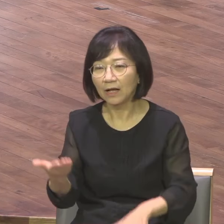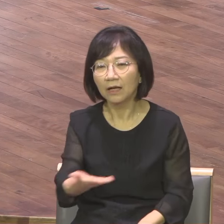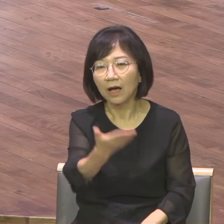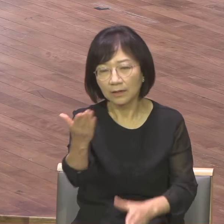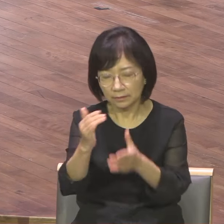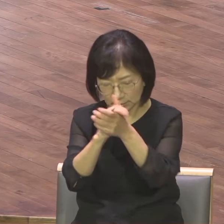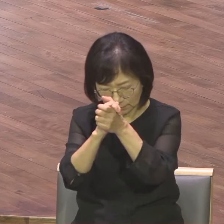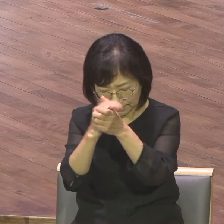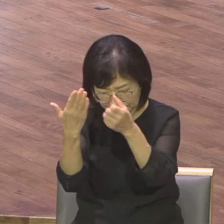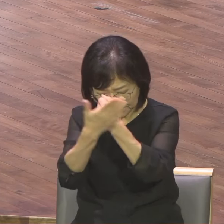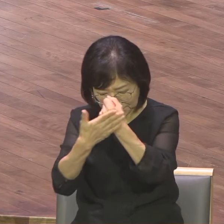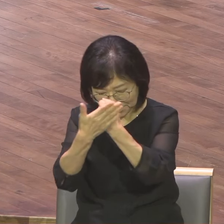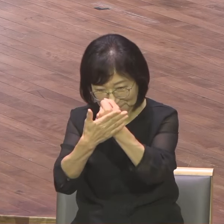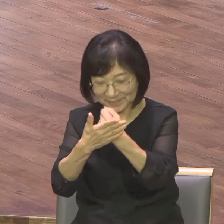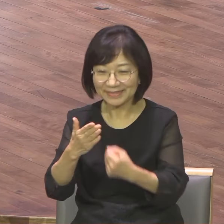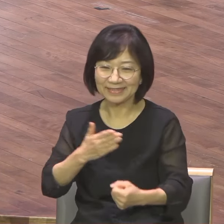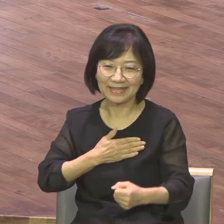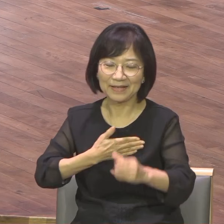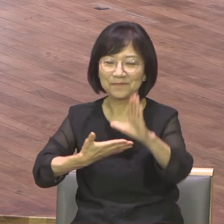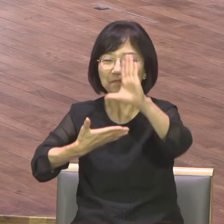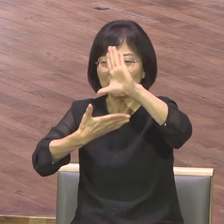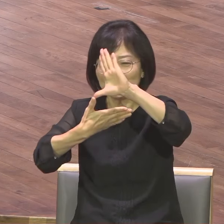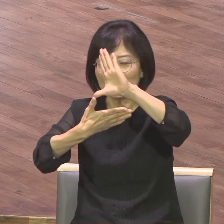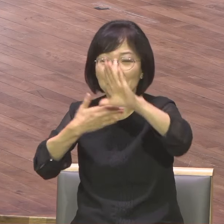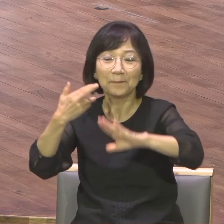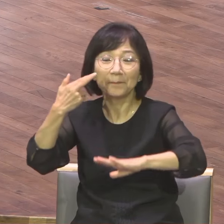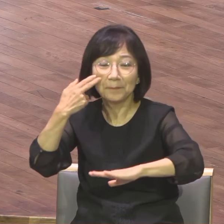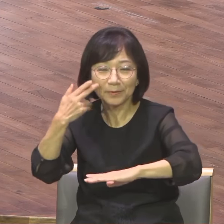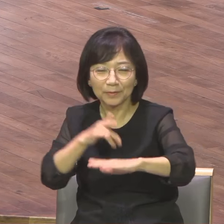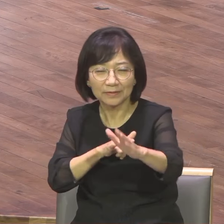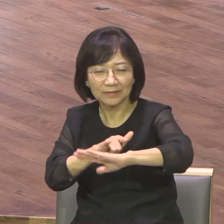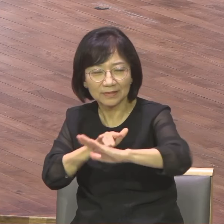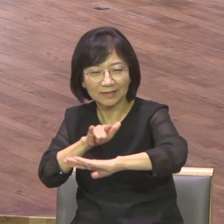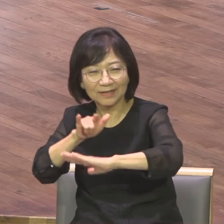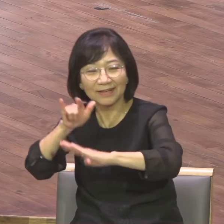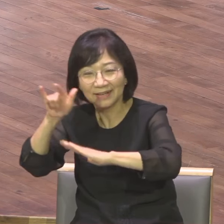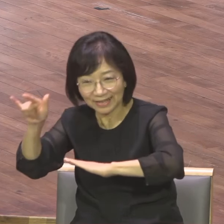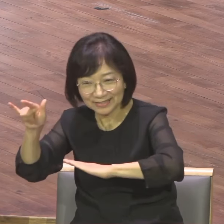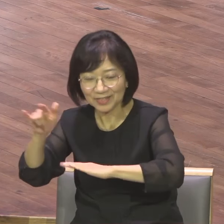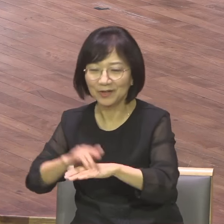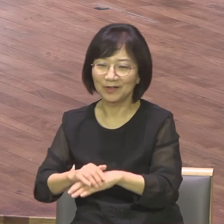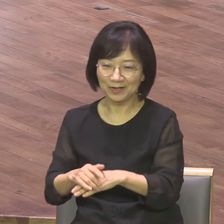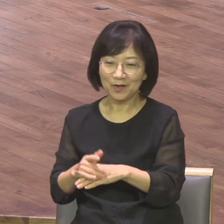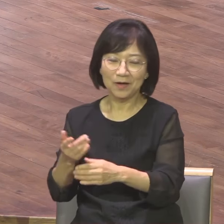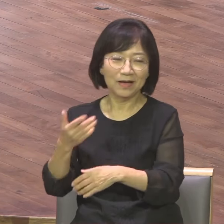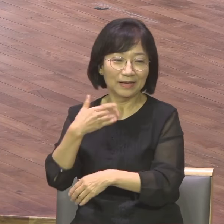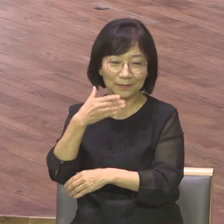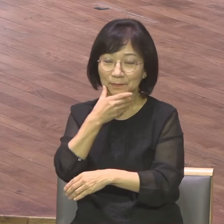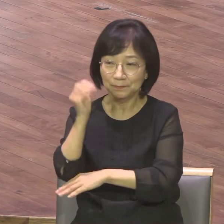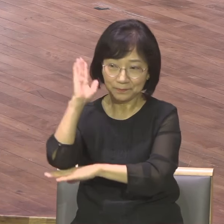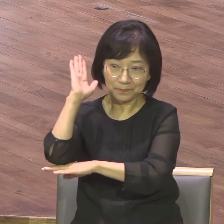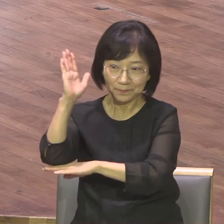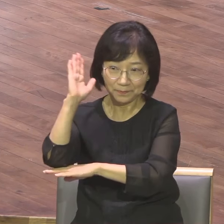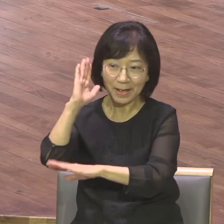북미주 산업인대회에 참석하고 주일 늦게 귀국을 했습니다.